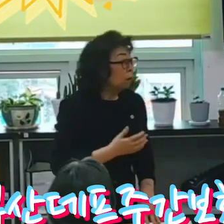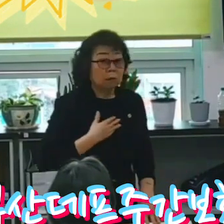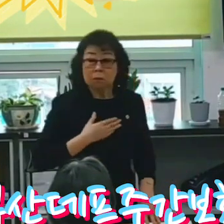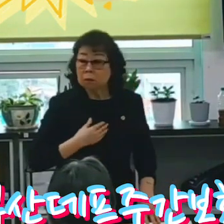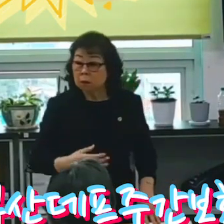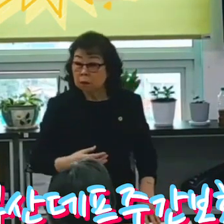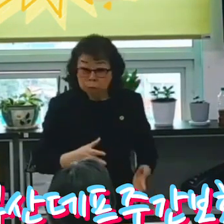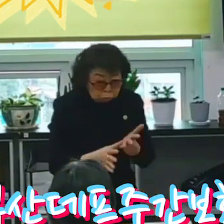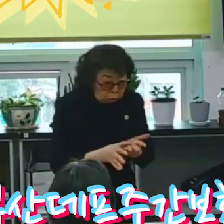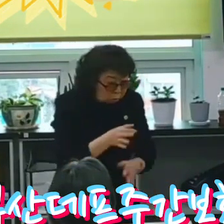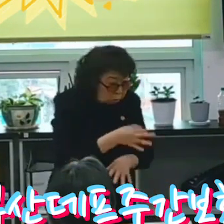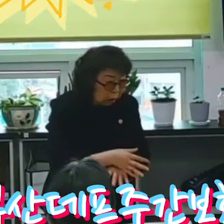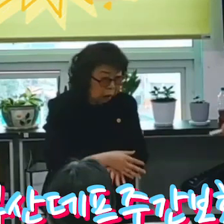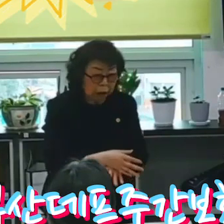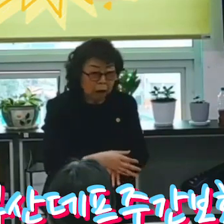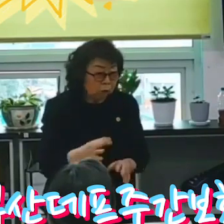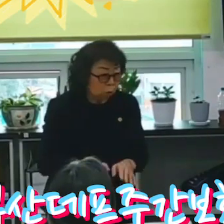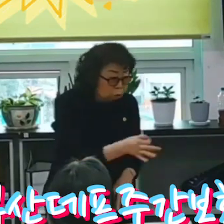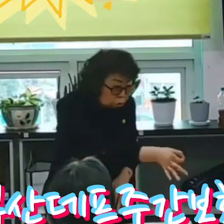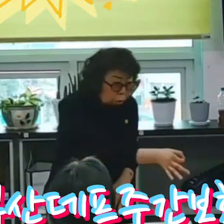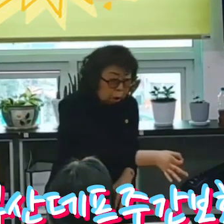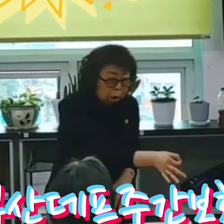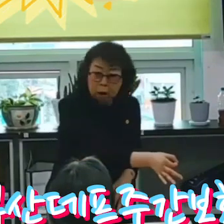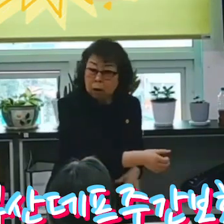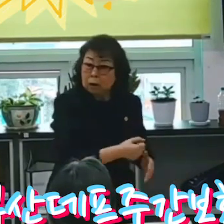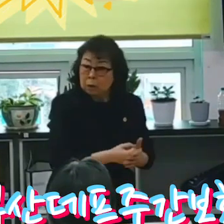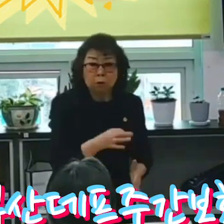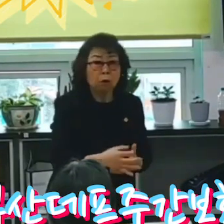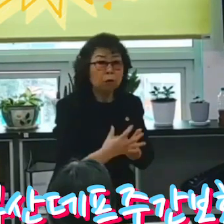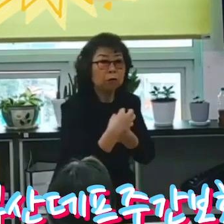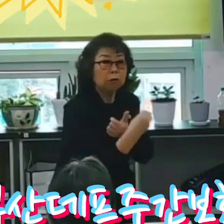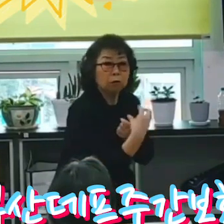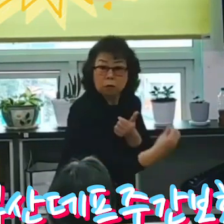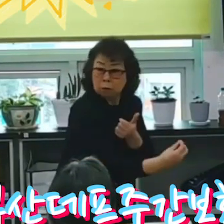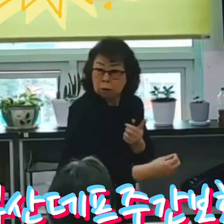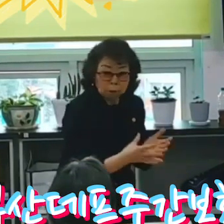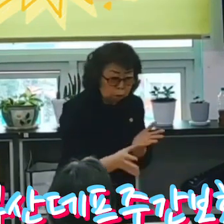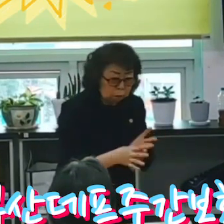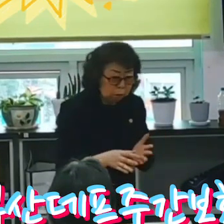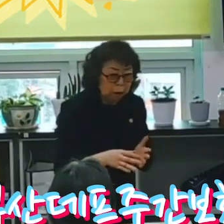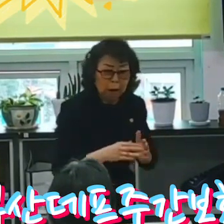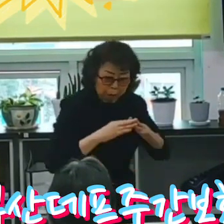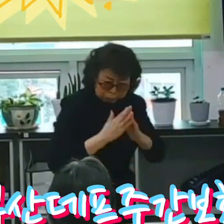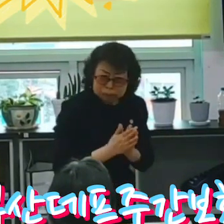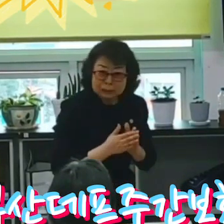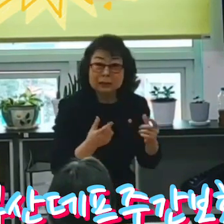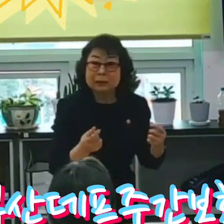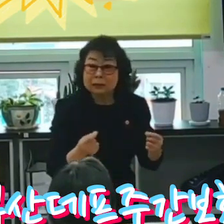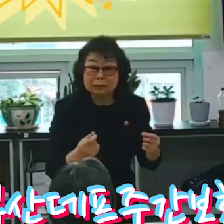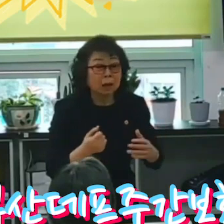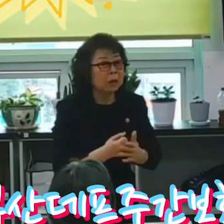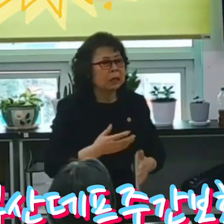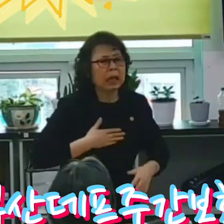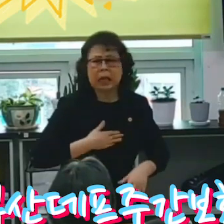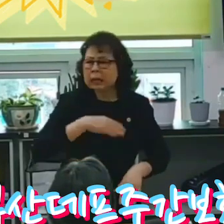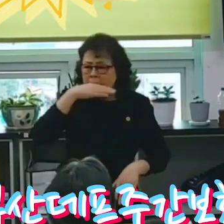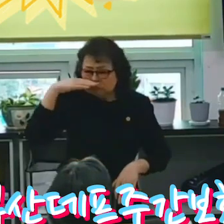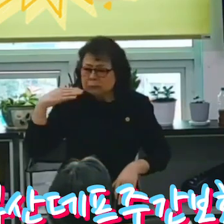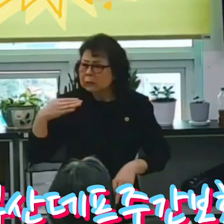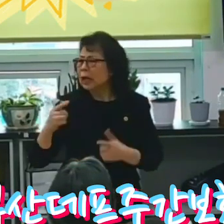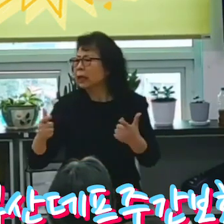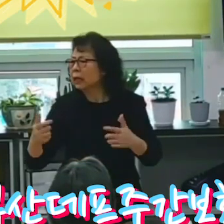나는 물건 사면서 돈을 지불했기 때문에 그 돈도 뜯기고 물건도 바르게 쓰지 못하고 하면 내가 더